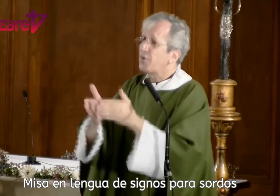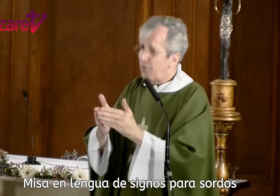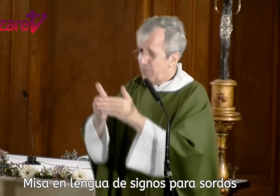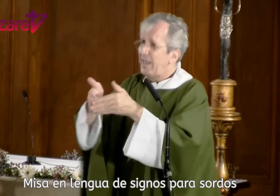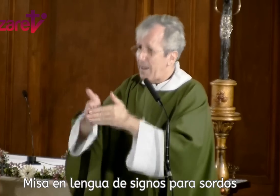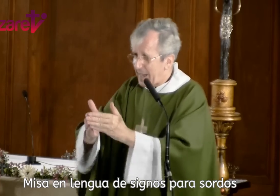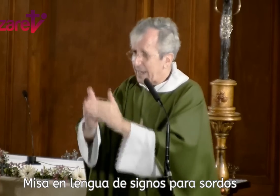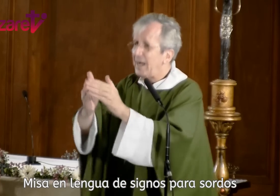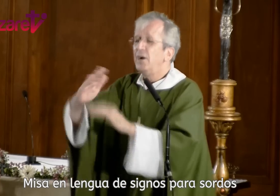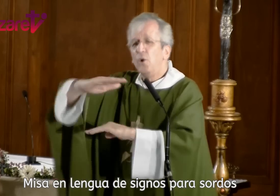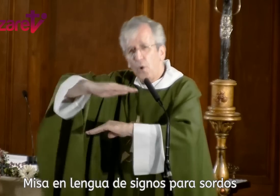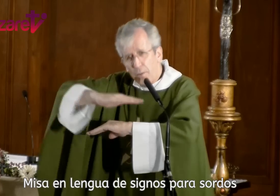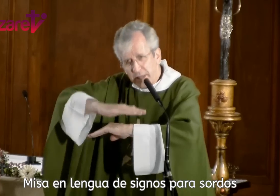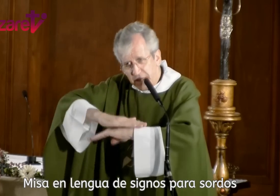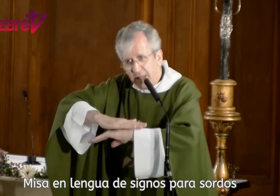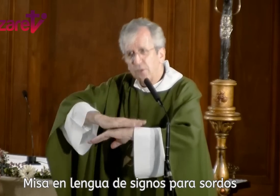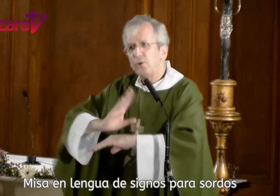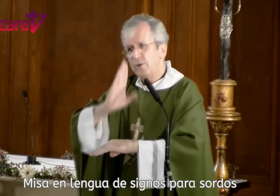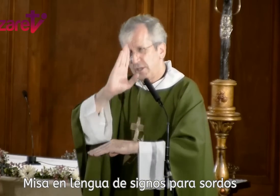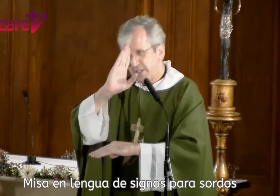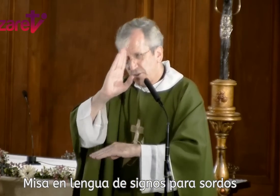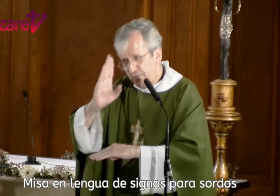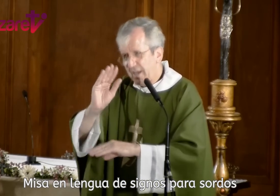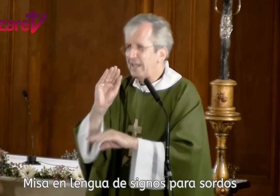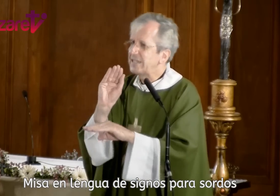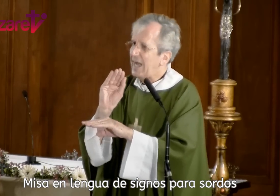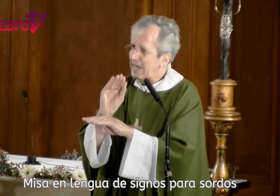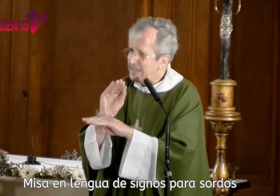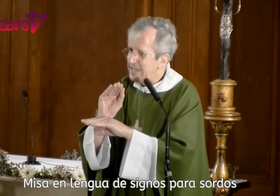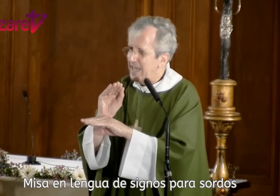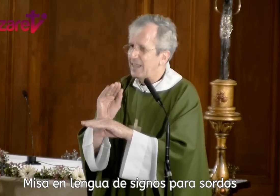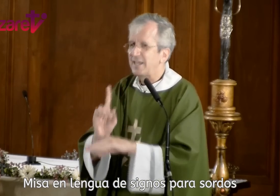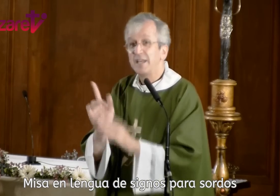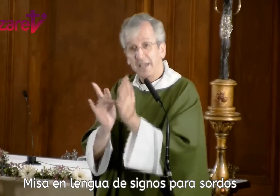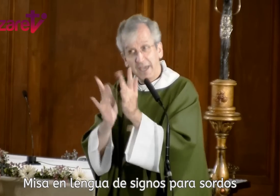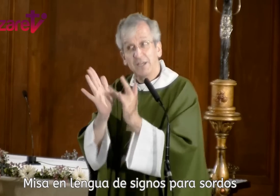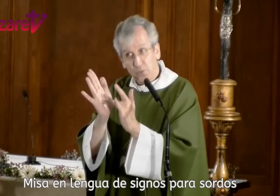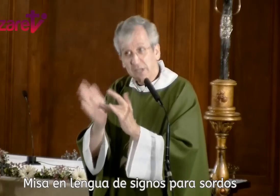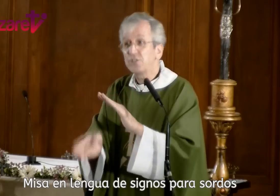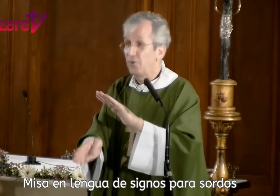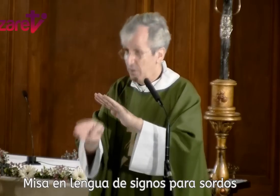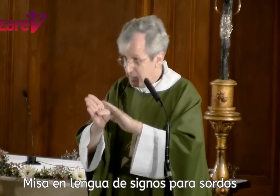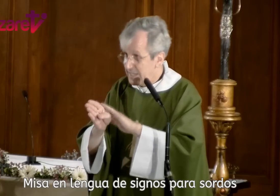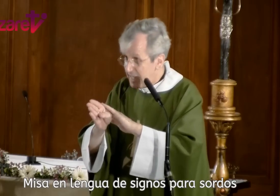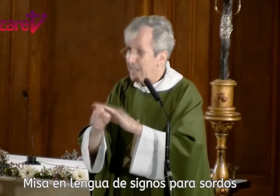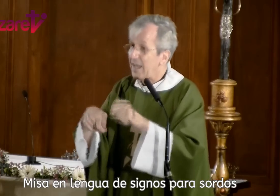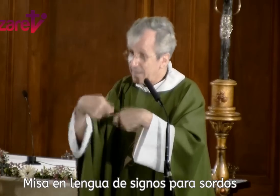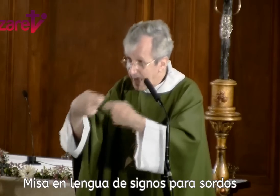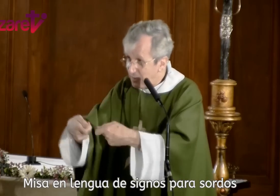dentro de la barca, obedeciendo, siendo fieles a las enseñanzas que Jesucristo sigue